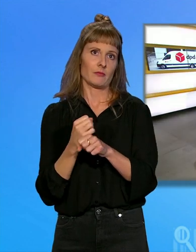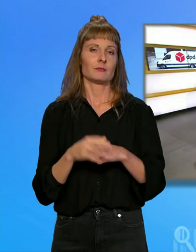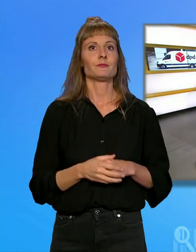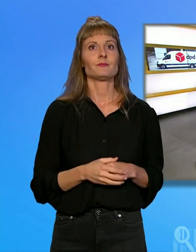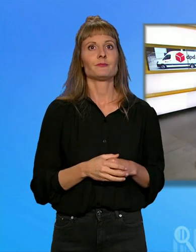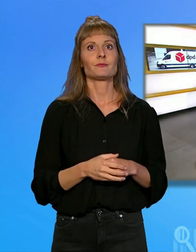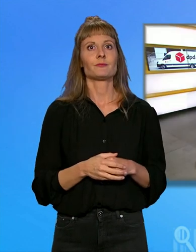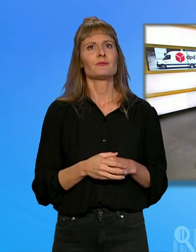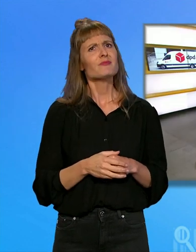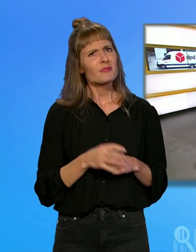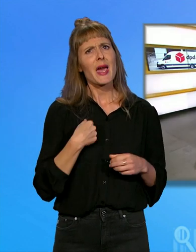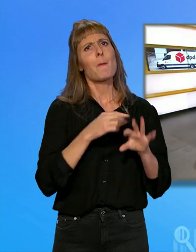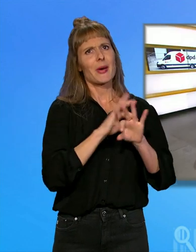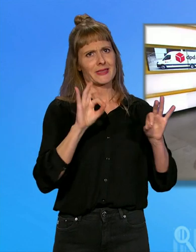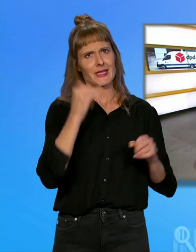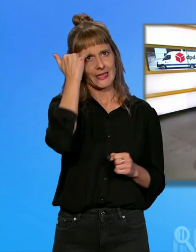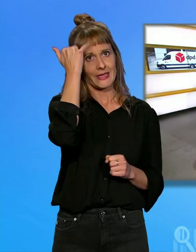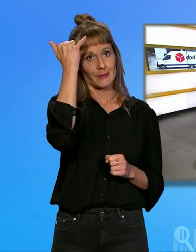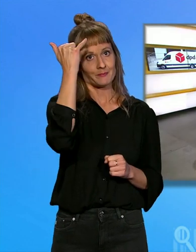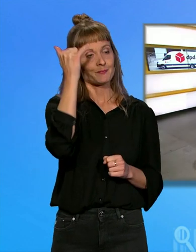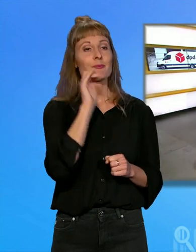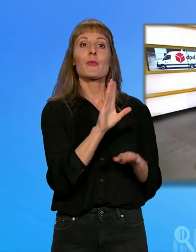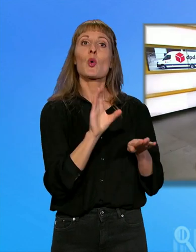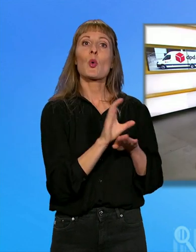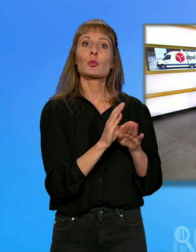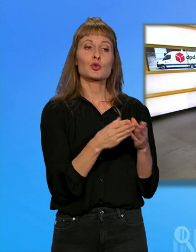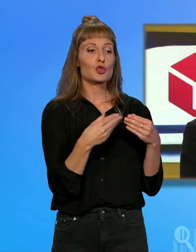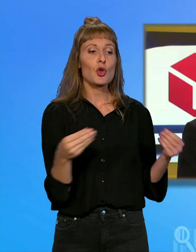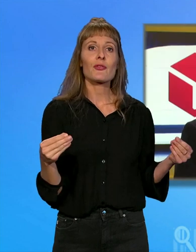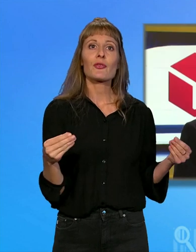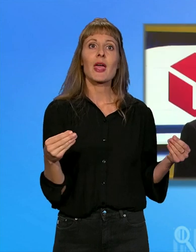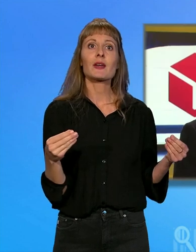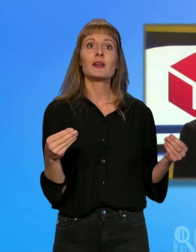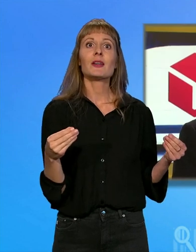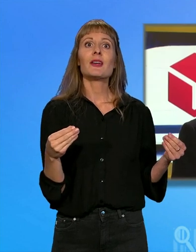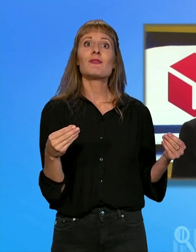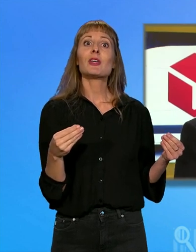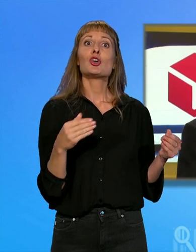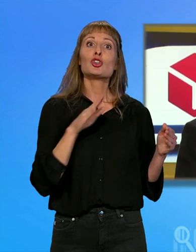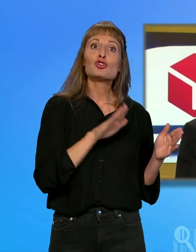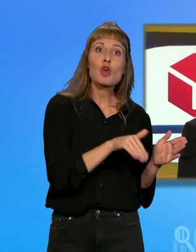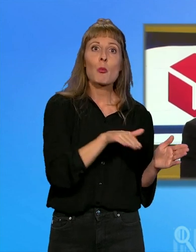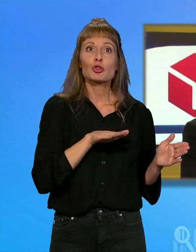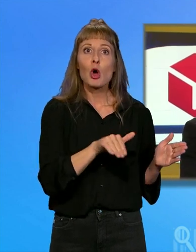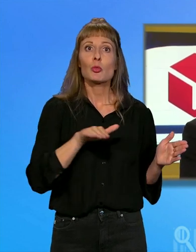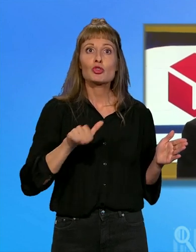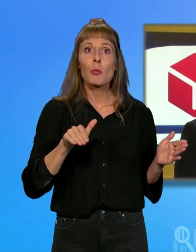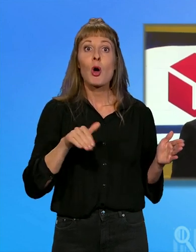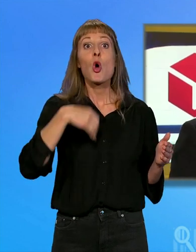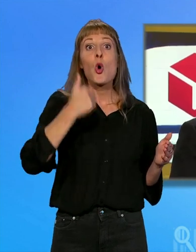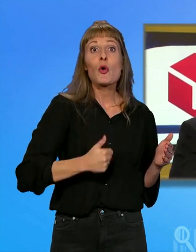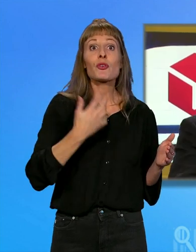habe eine viel bessere Idee. Macht doch einfach so, dass eure Software weniger Stops zulässt. Dass man ein Auto gar nicht so